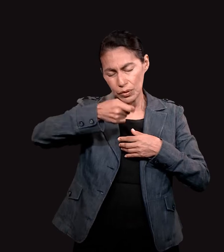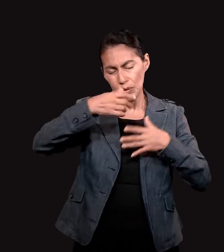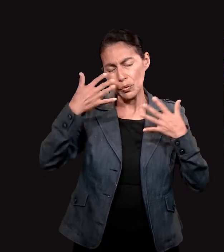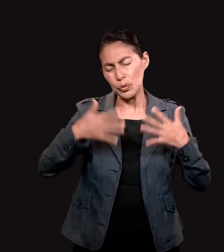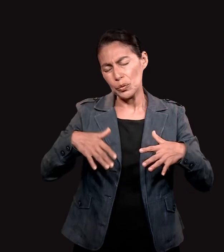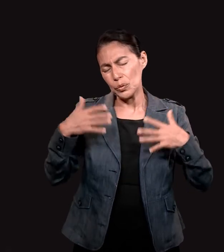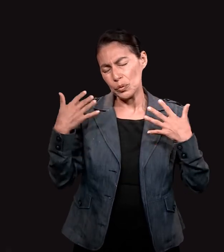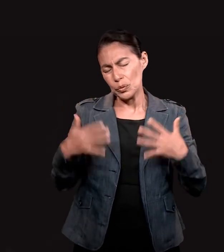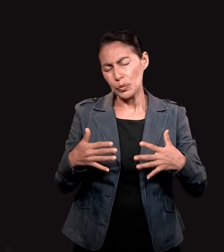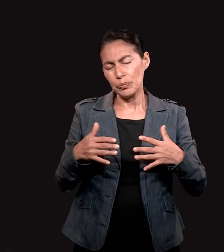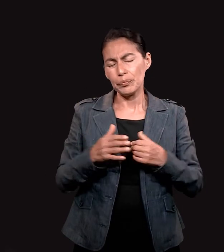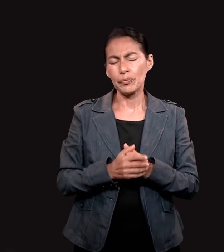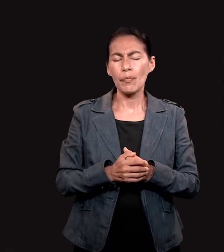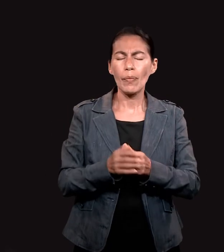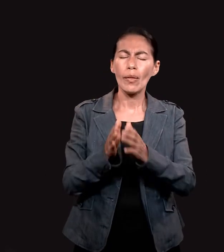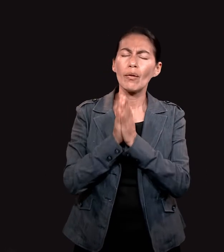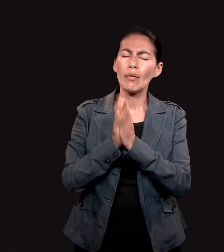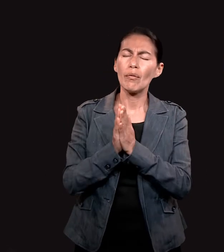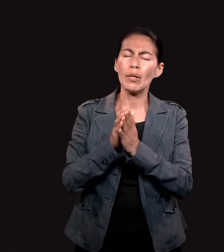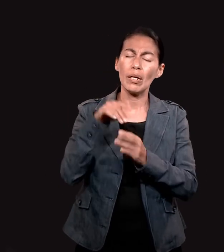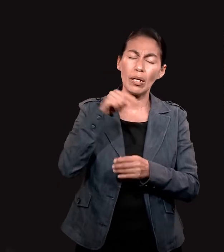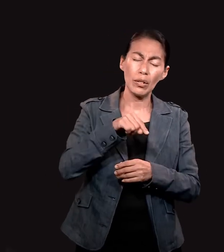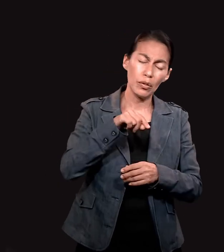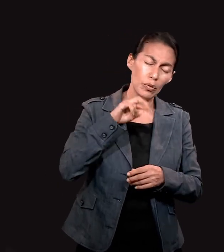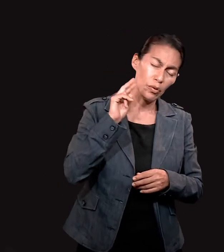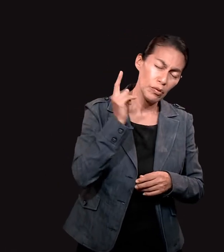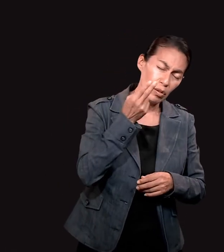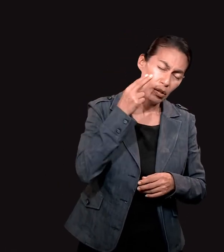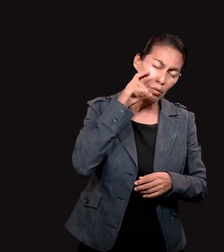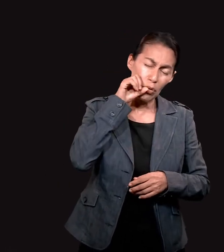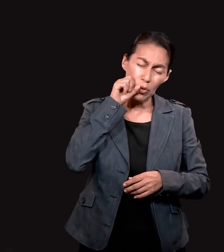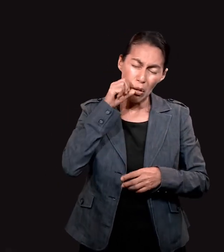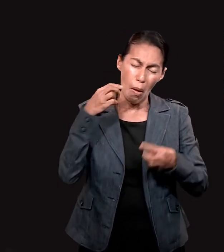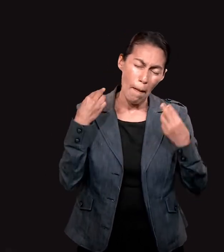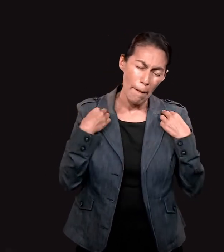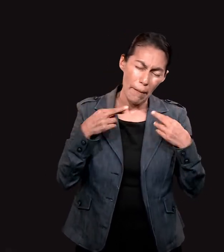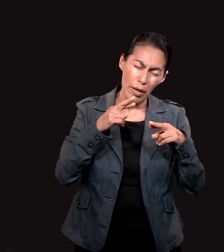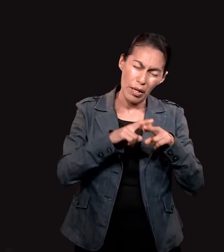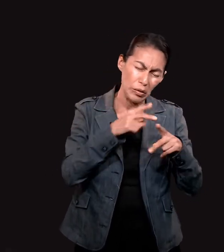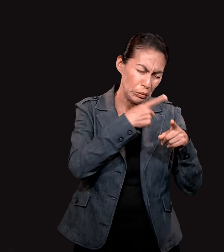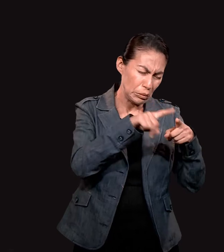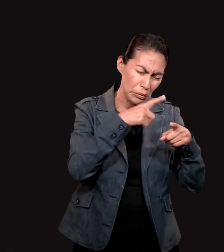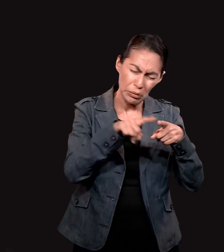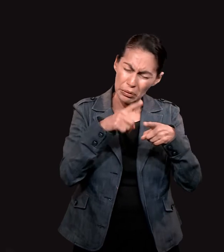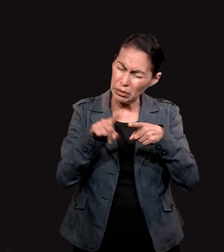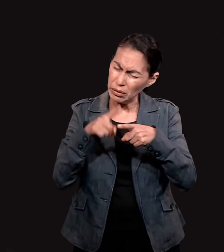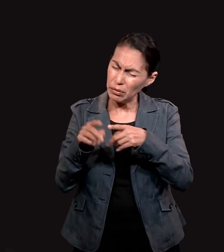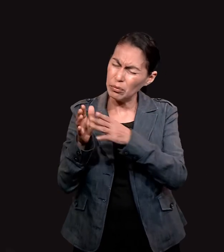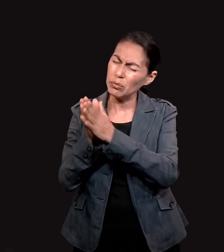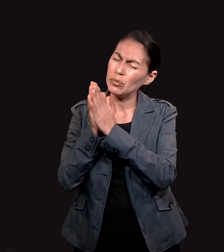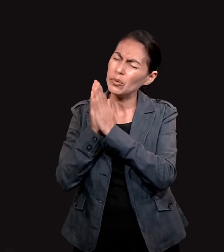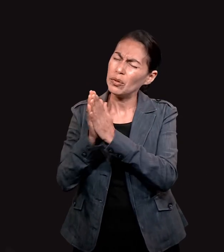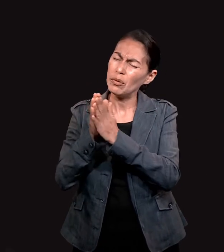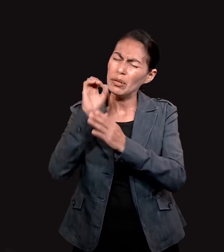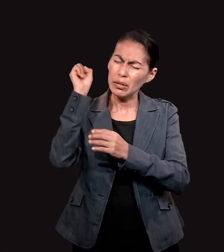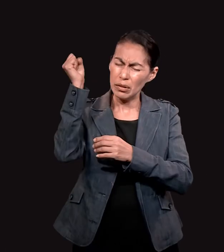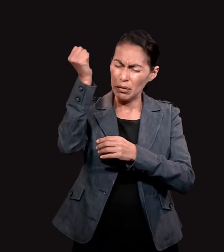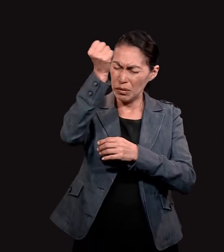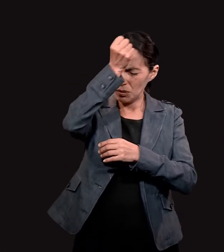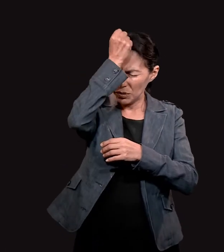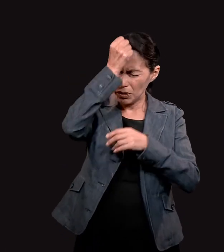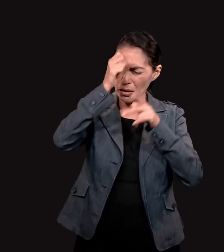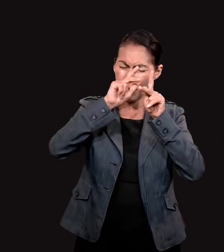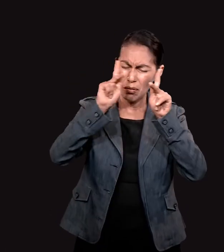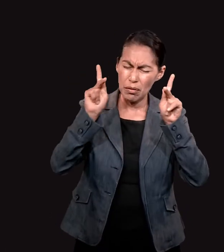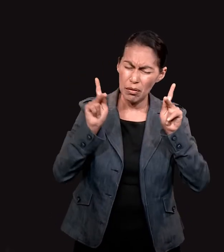tus bendiciones, Señor. Te pido por los maestros de esta universidad que ha iniciado un semestre, que tú les des la